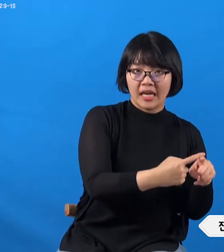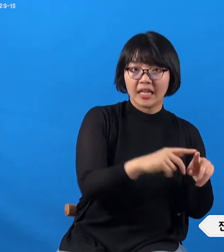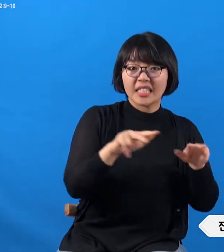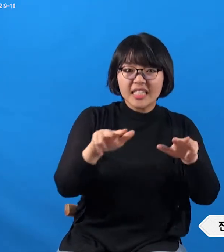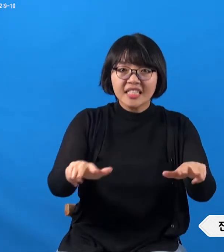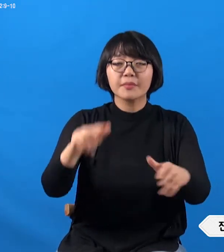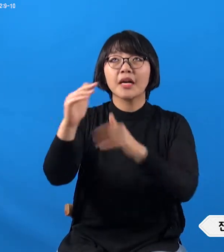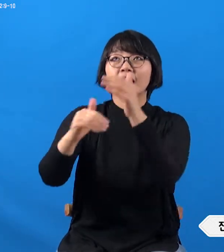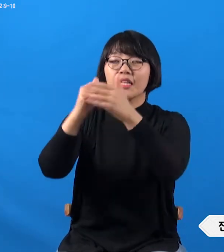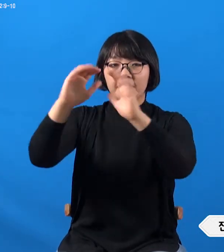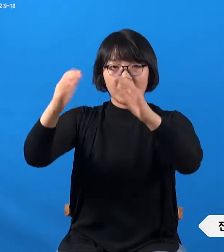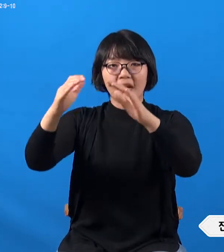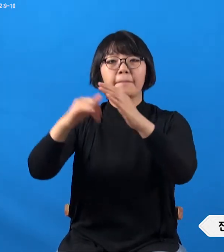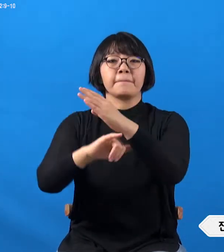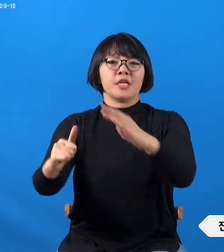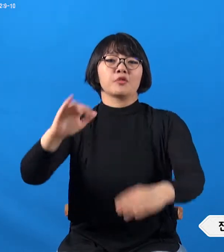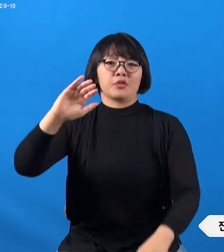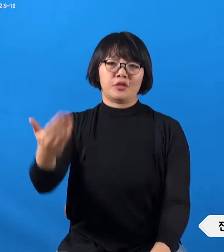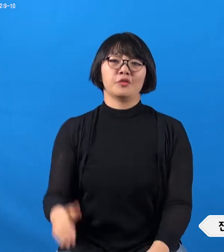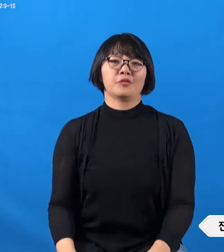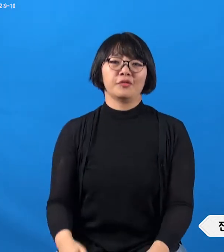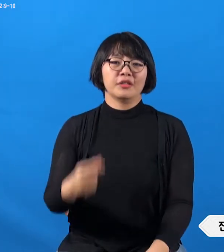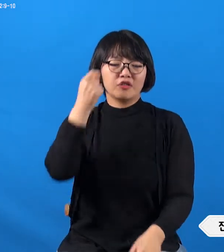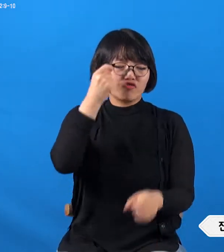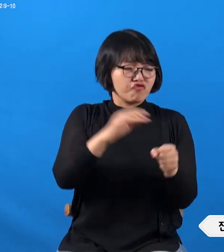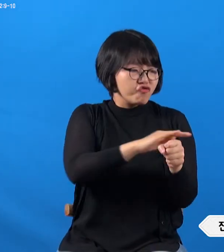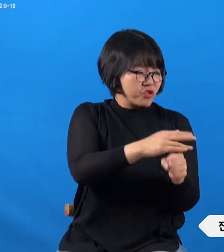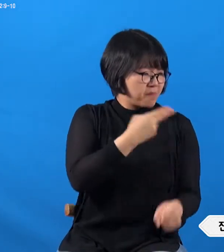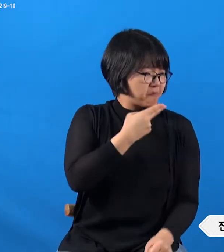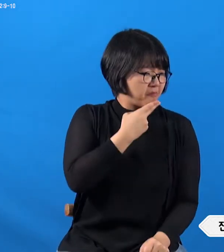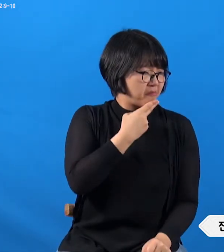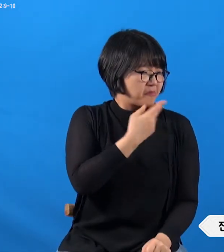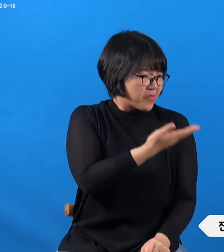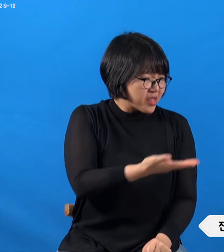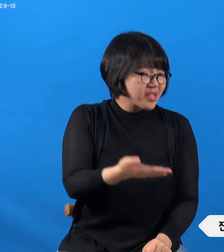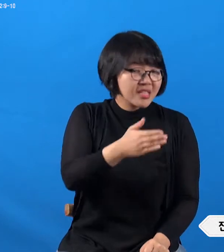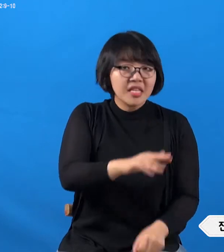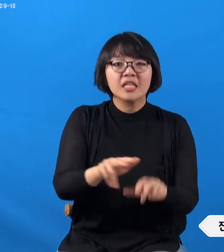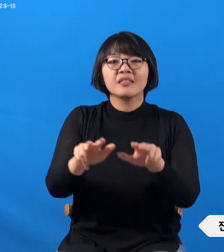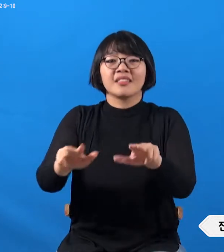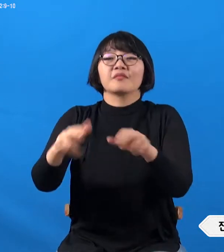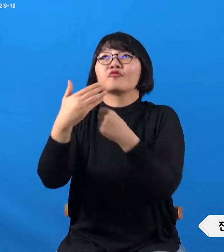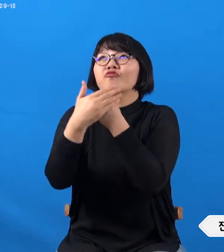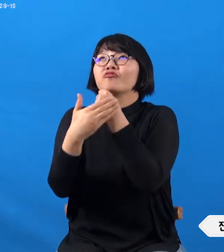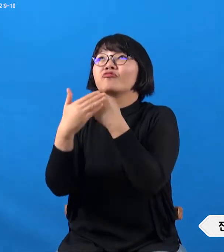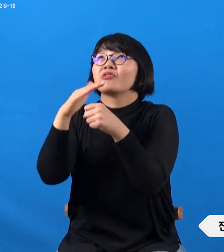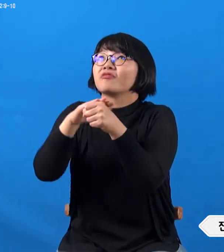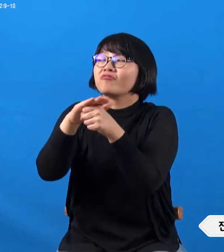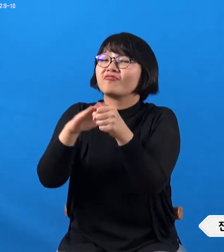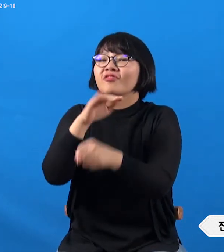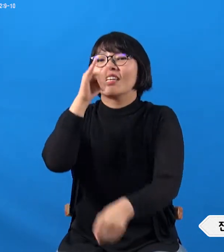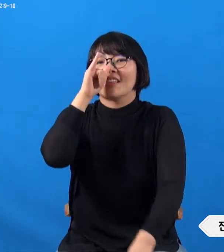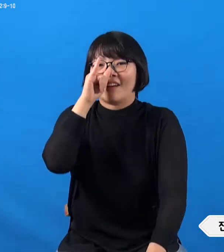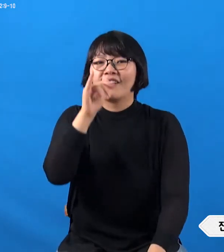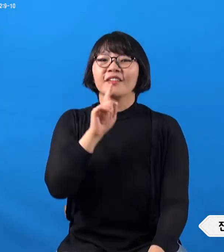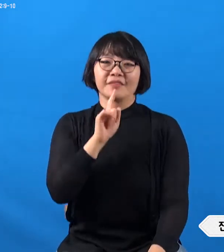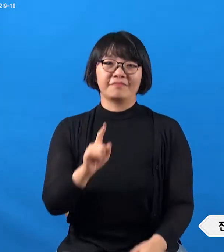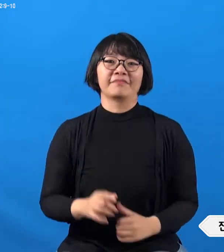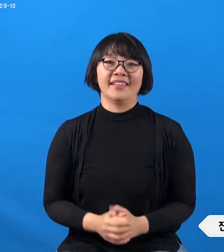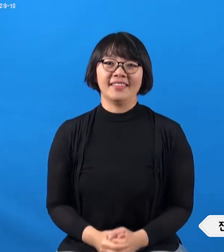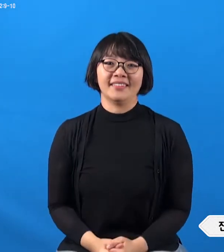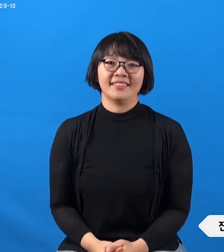백성이 되었다고 말합니다. 긍휼을 받지 못했던 우리들, 죄 가운데 죽었던 우리들, 그러나 하나님의